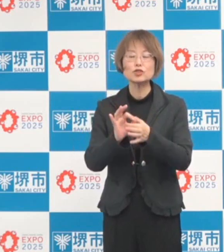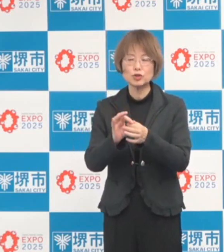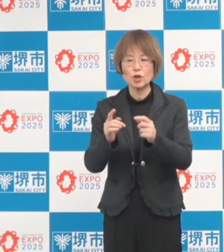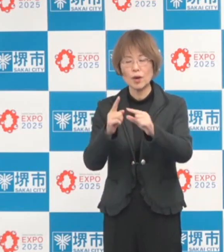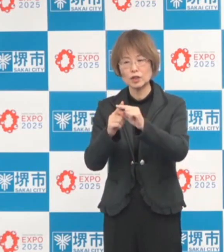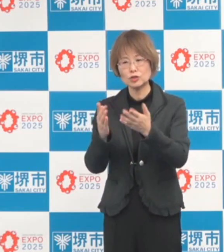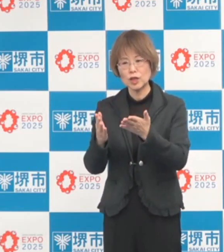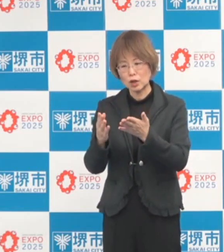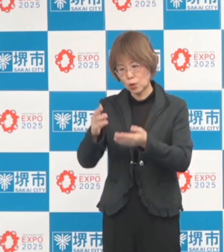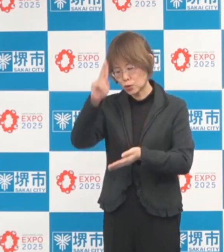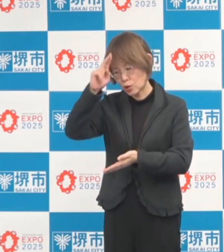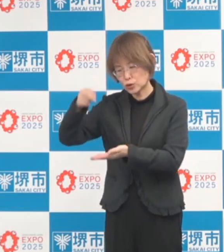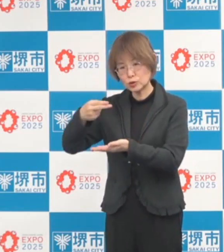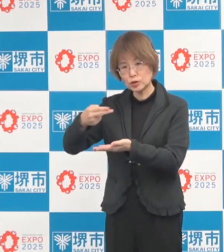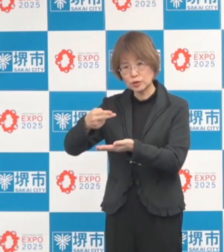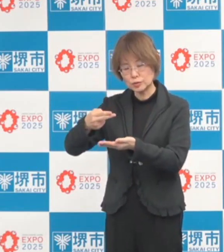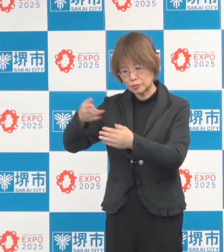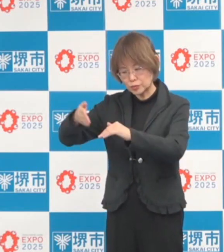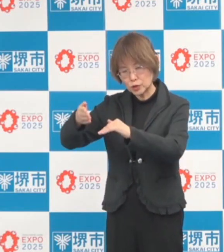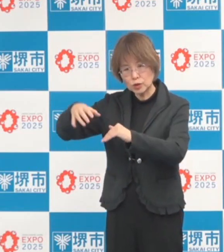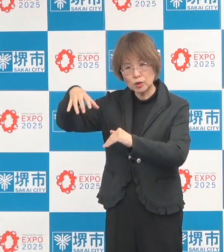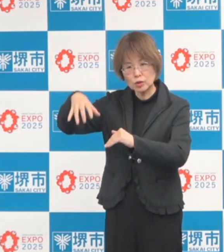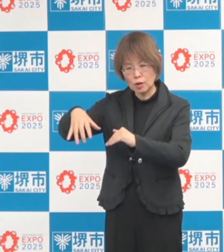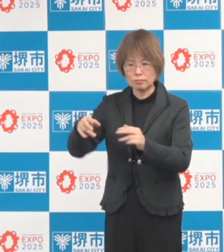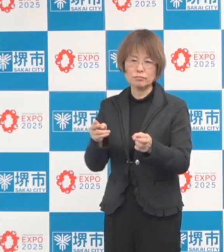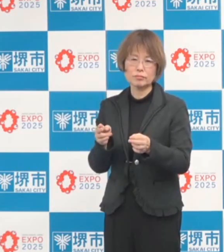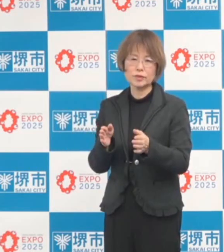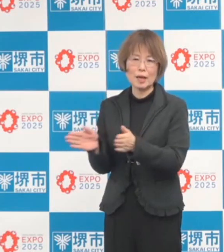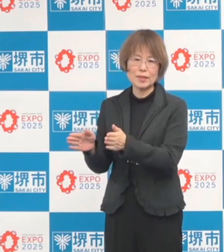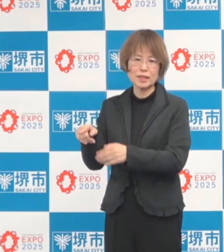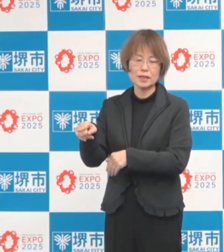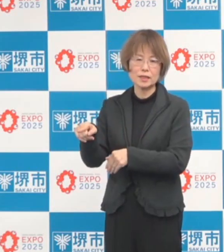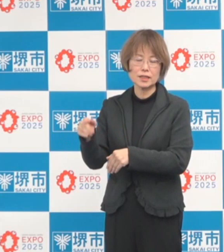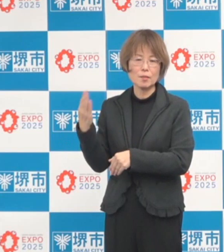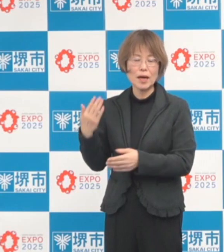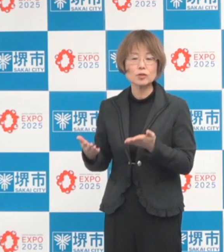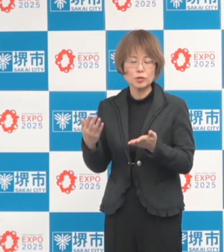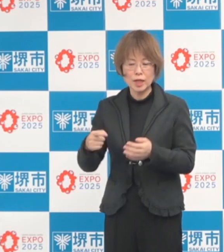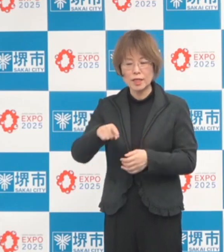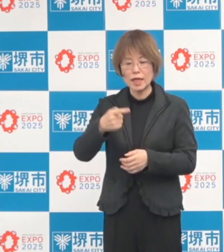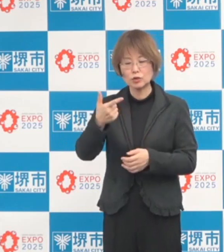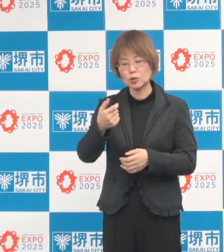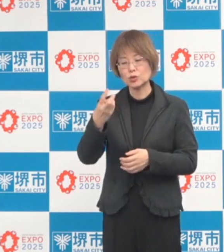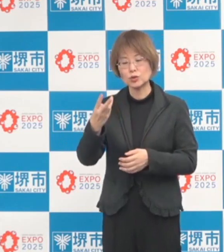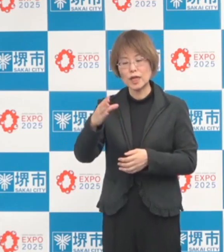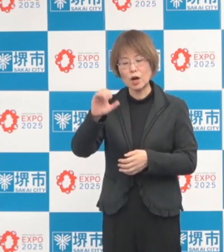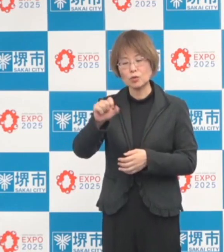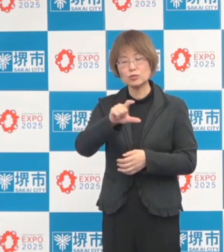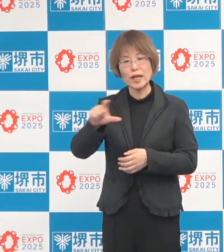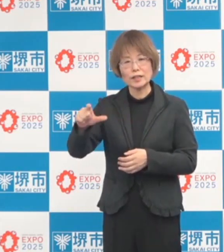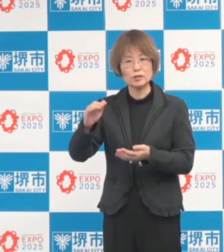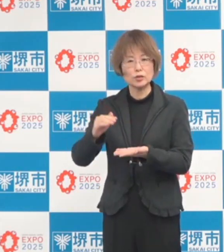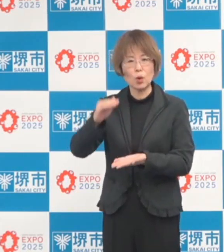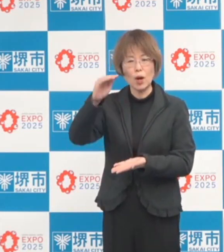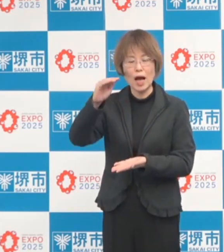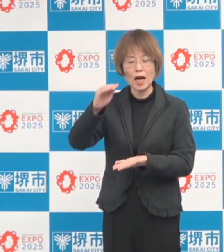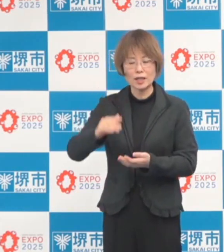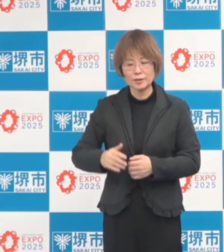学校給食、調理場の整備等によりまして、前年度から163億円増加をしています。